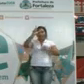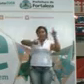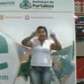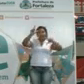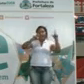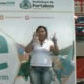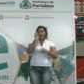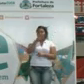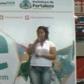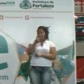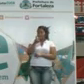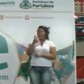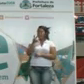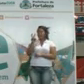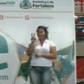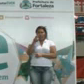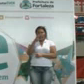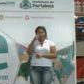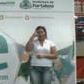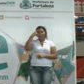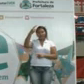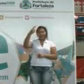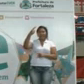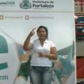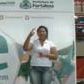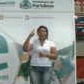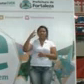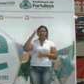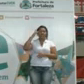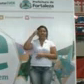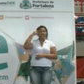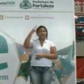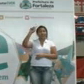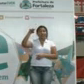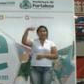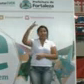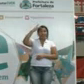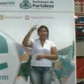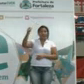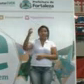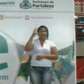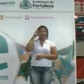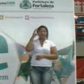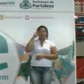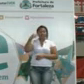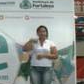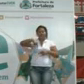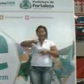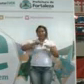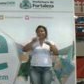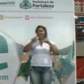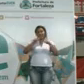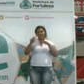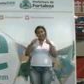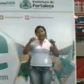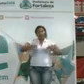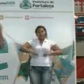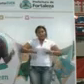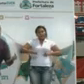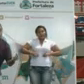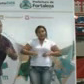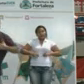mesmo. Quando o Faustão aparece, eu me lembro que o outro dia é segunda e eu vou trabalhar. Aí é que a pessoa sofre. No